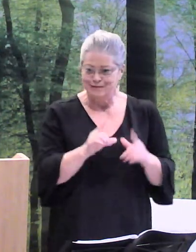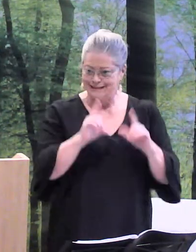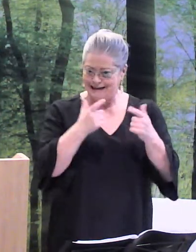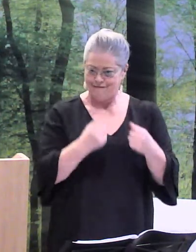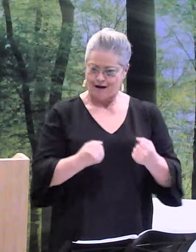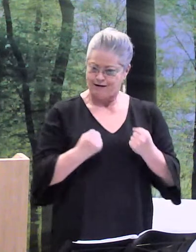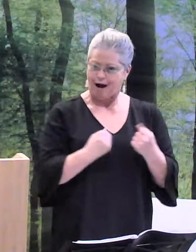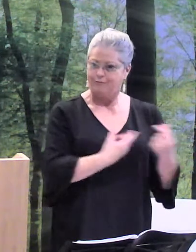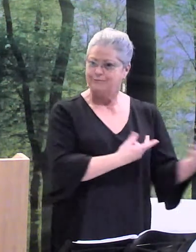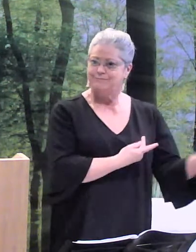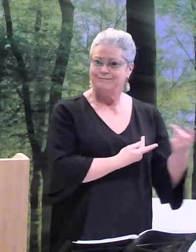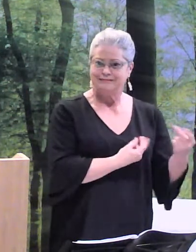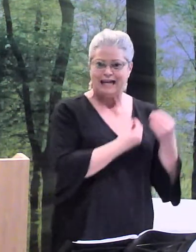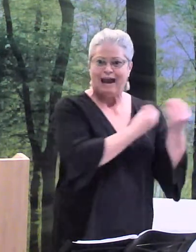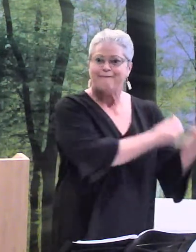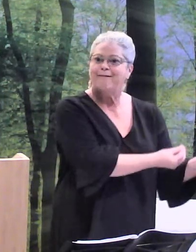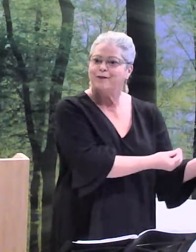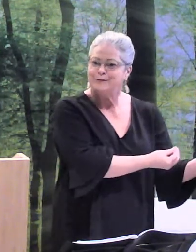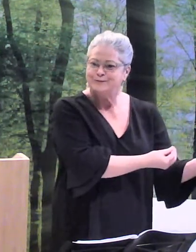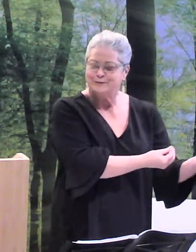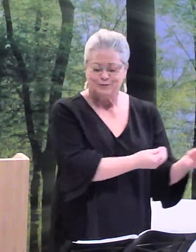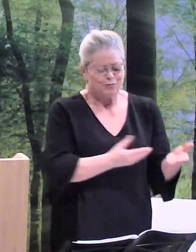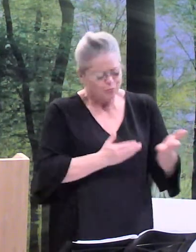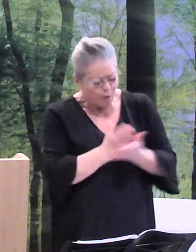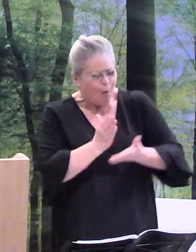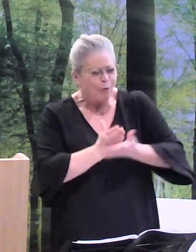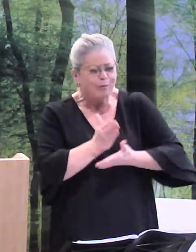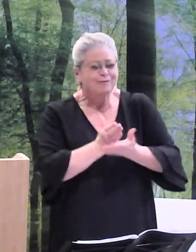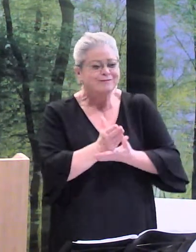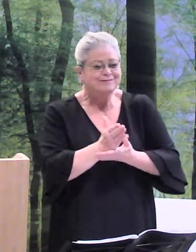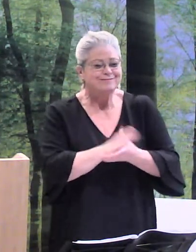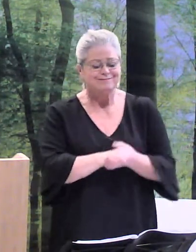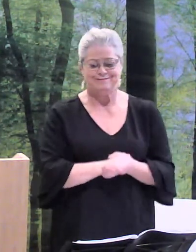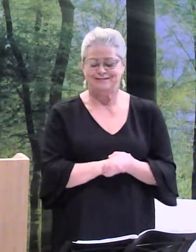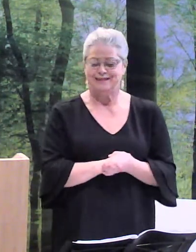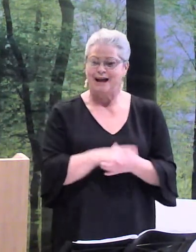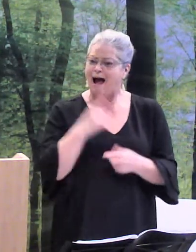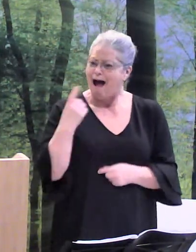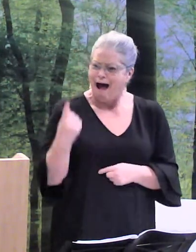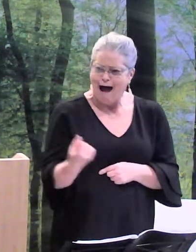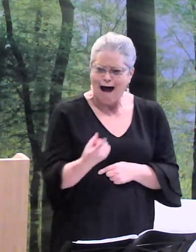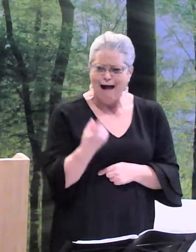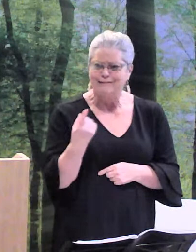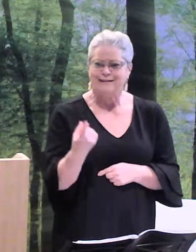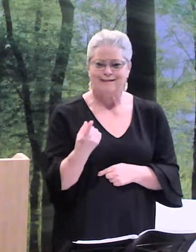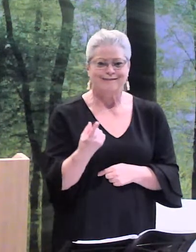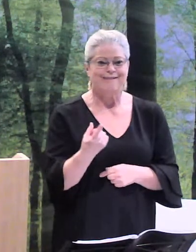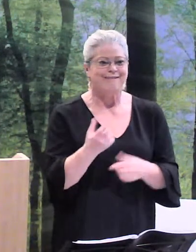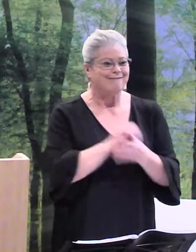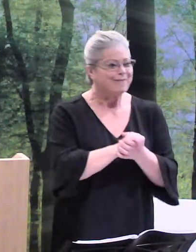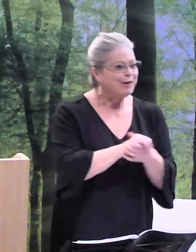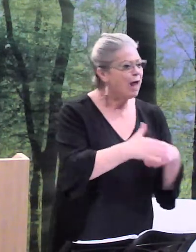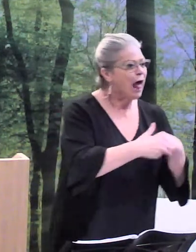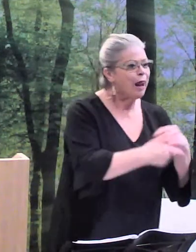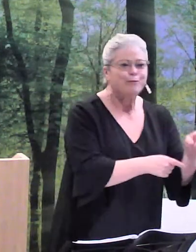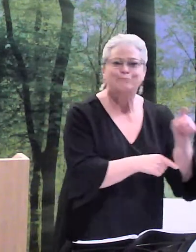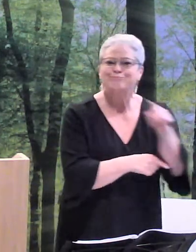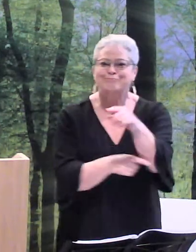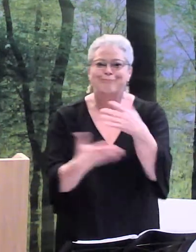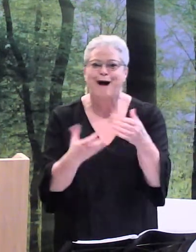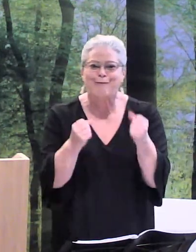leven kracht en sterkte gegeven om door te gaan. En altijd vrienden te helpen waar ze